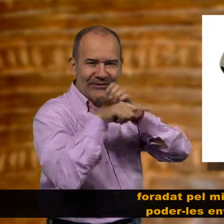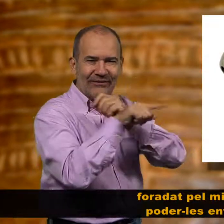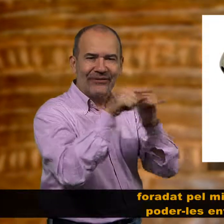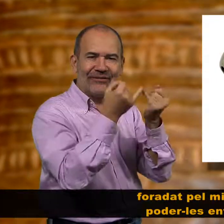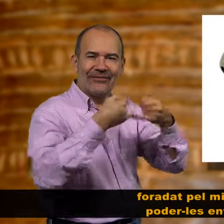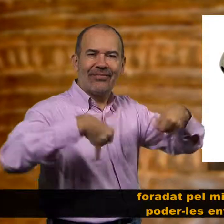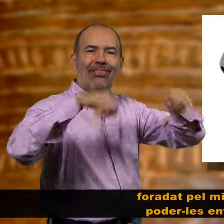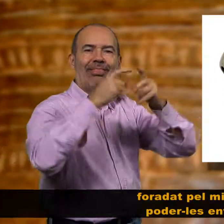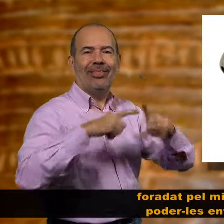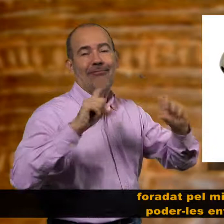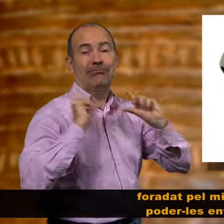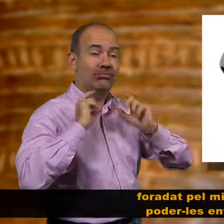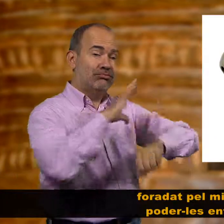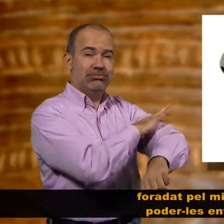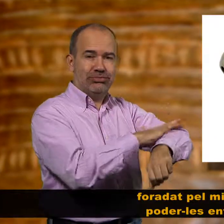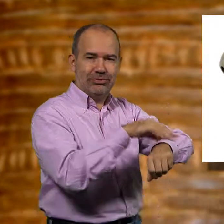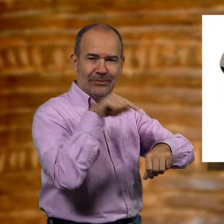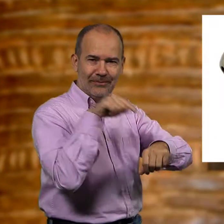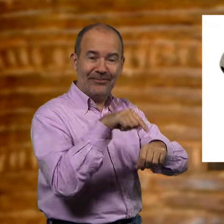de les mines prehistòriques de Gavà.